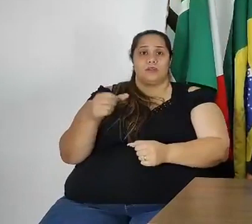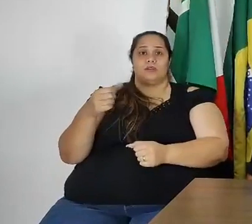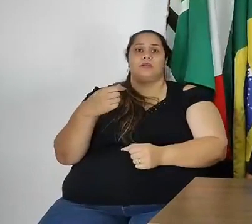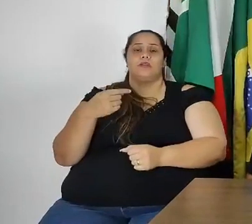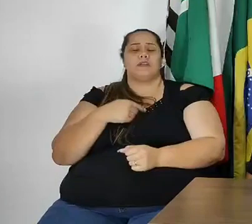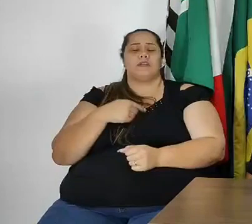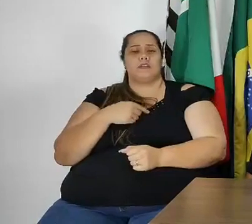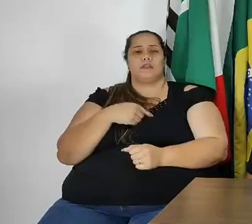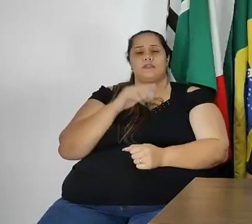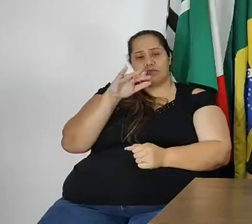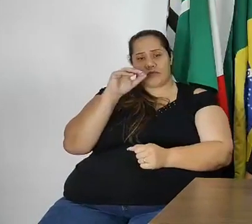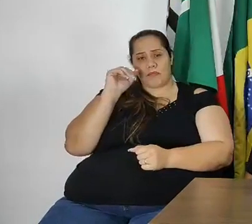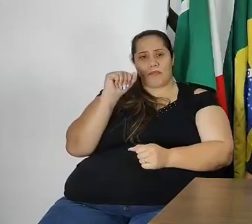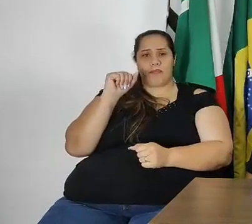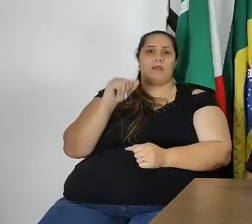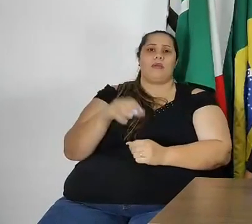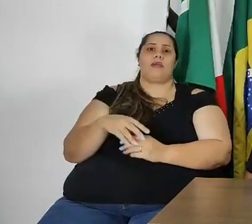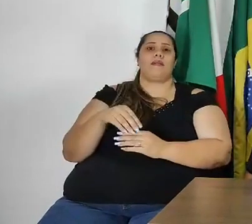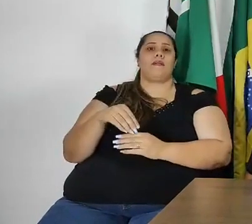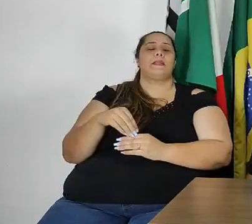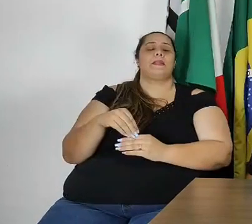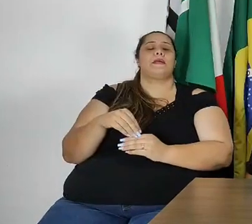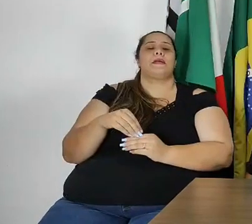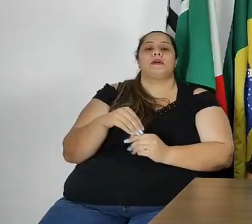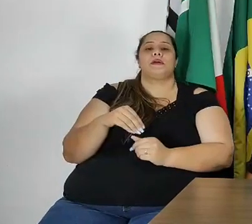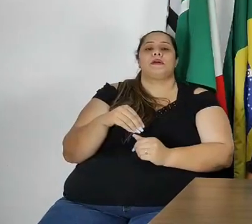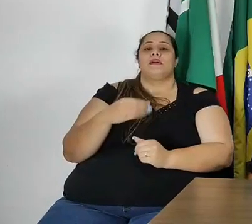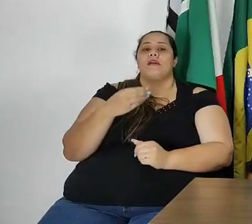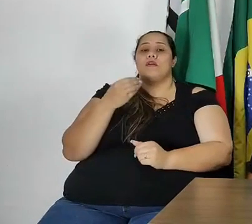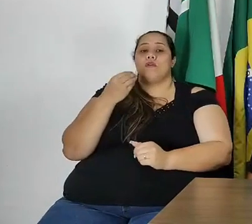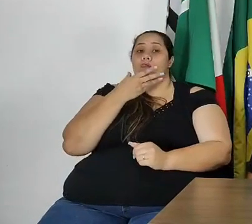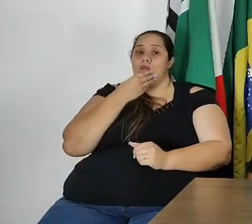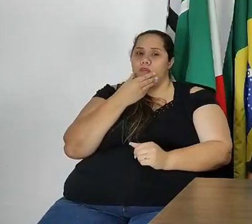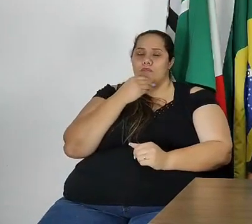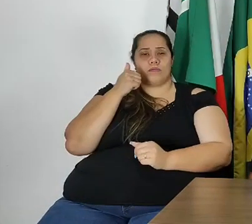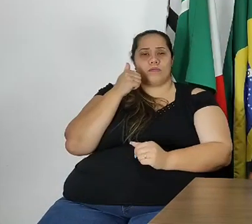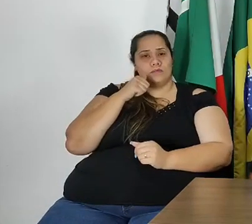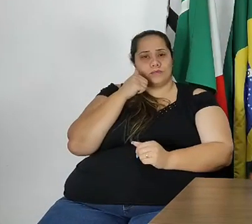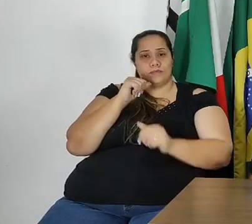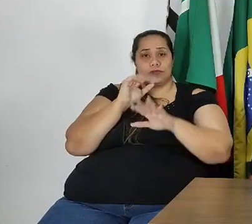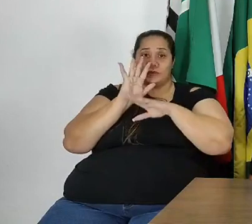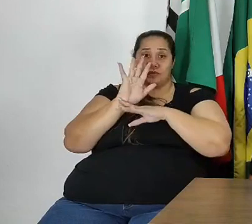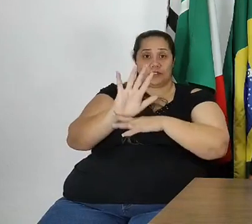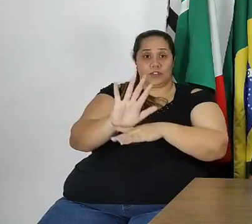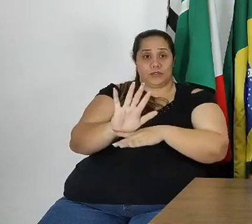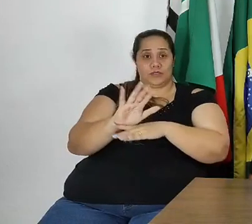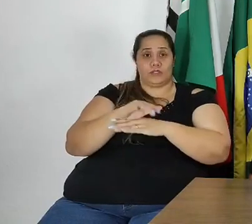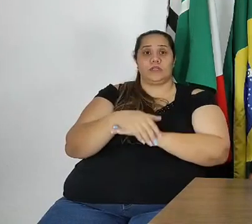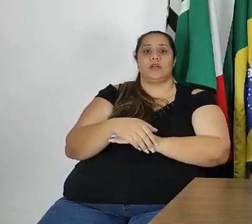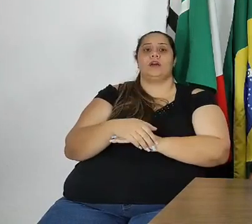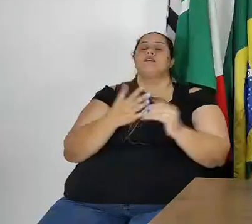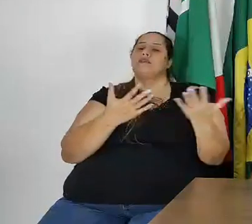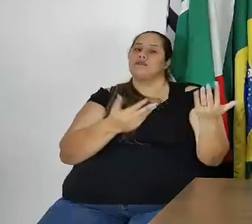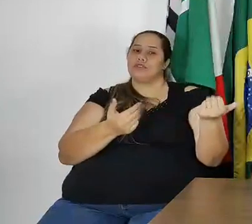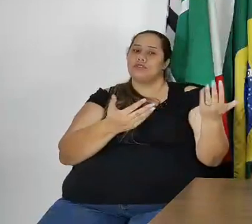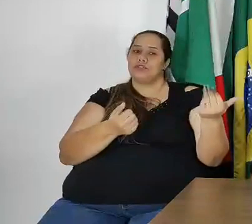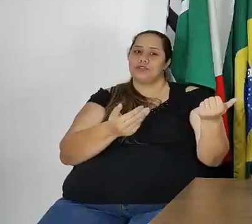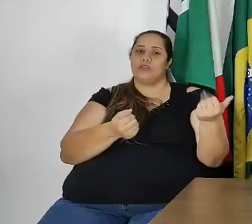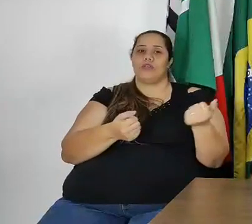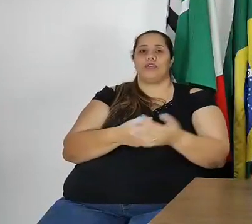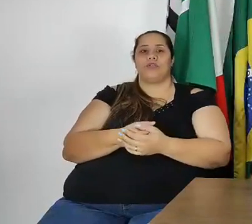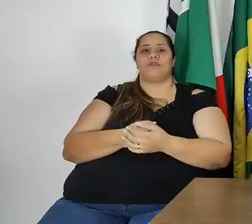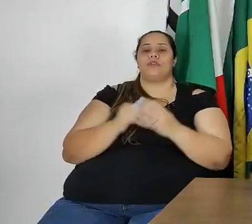para líderes de jovens aqui, e eles são bênção, eles nos ajudam. Não só os líderes de jovens, mas os